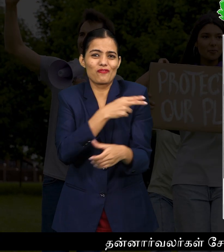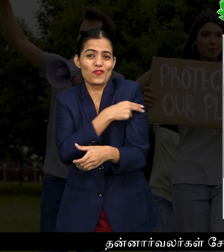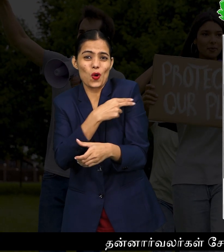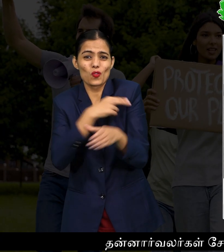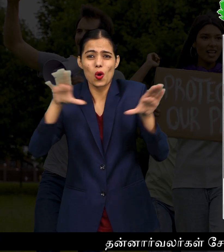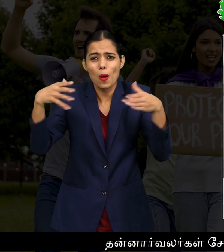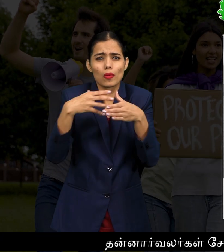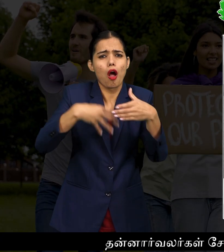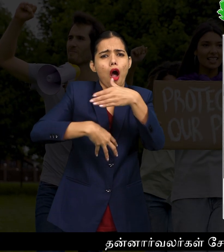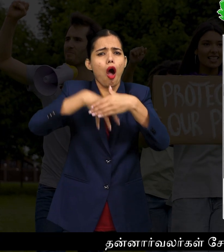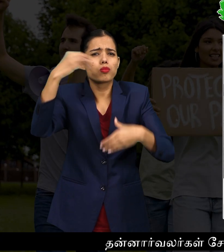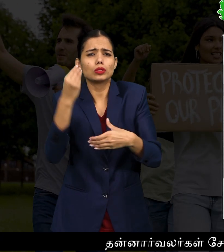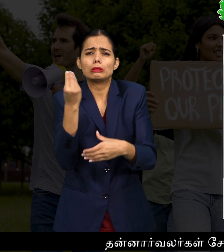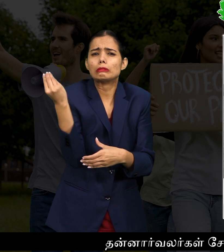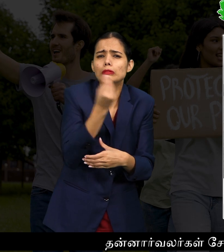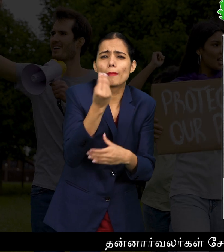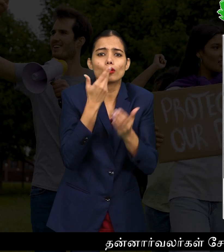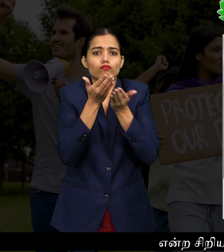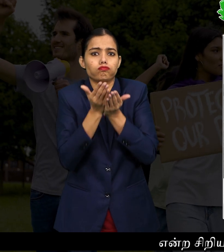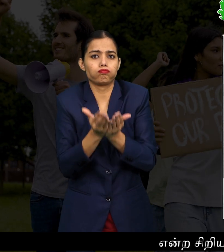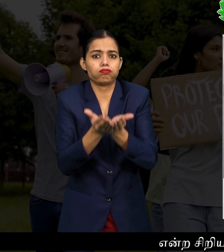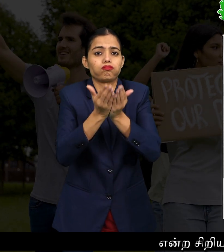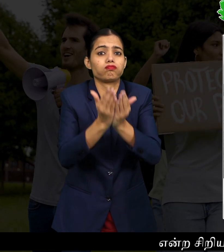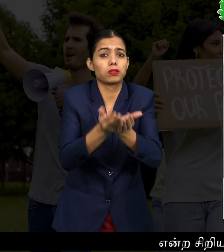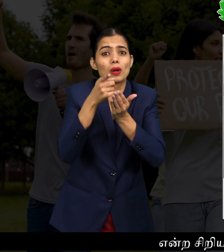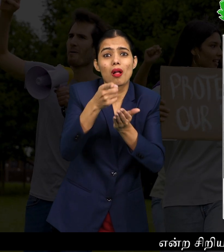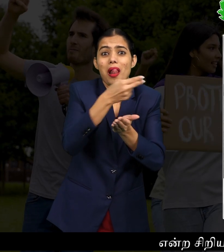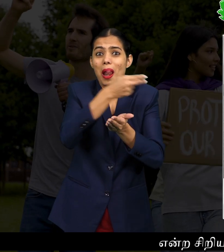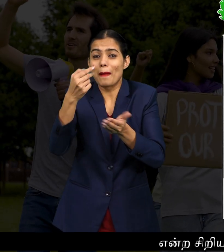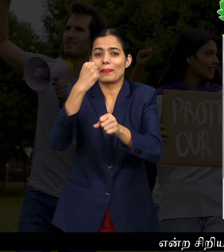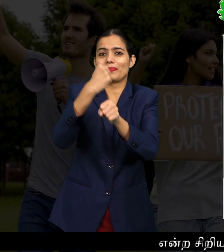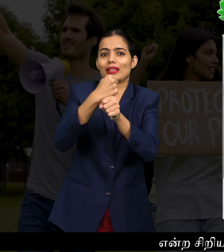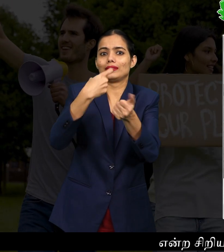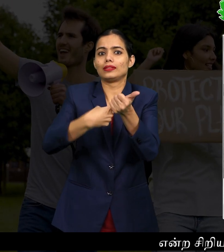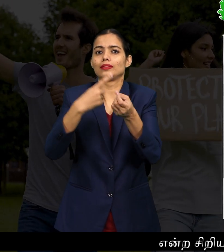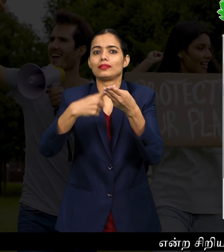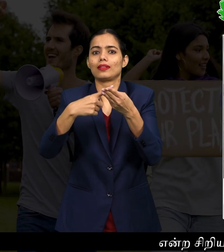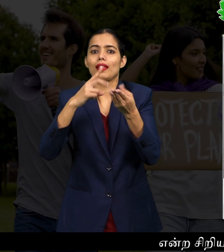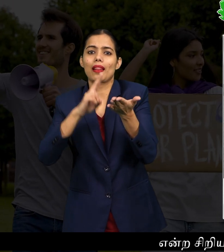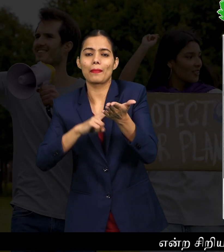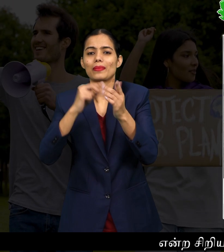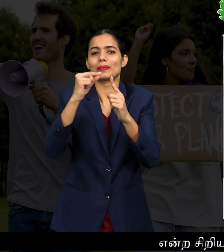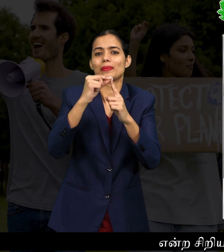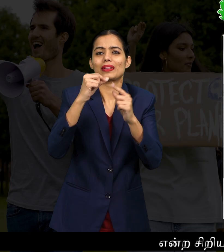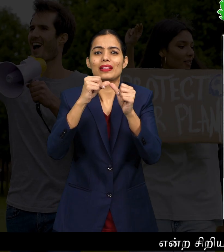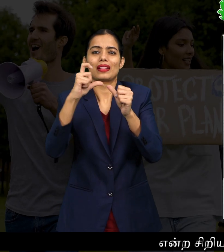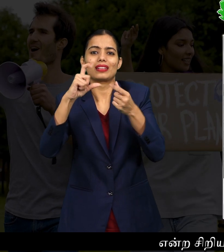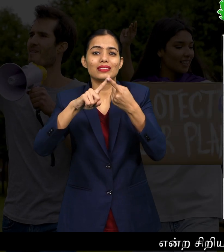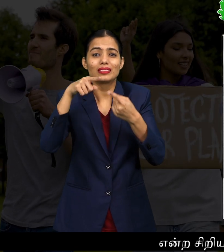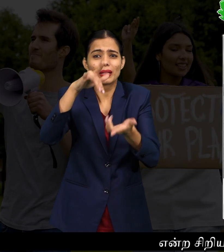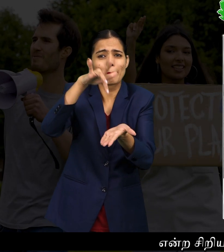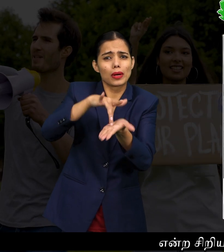தன்னார்வலர்கள் சோதனைகளை எதிர்த்து கிரீன்பீஸ் என்ற சிறிய கப்பலில் புறப்பட்டனர்.